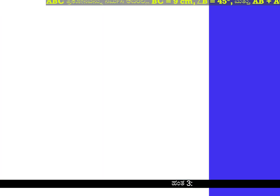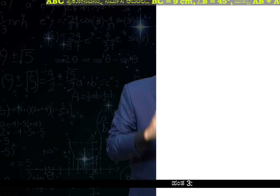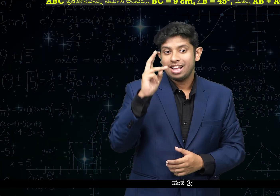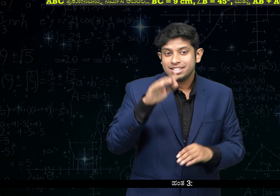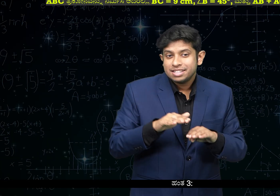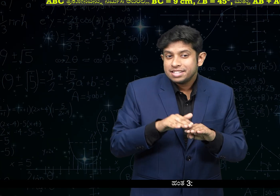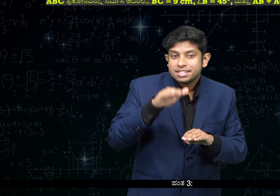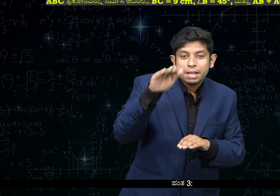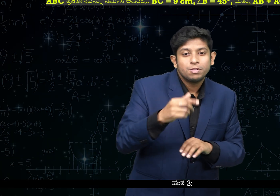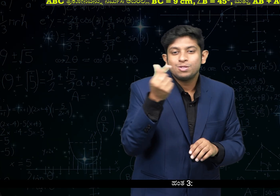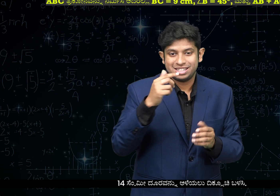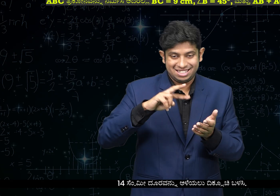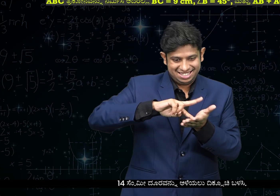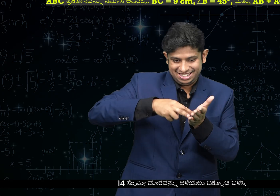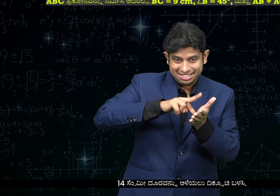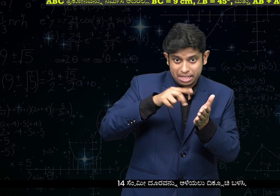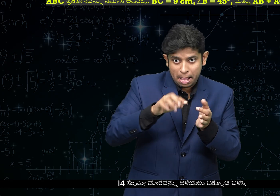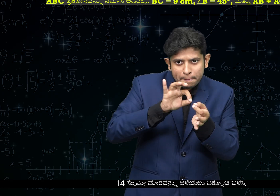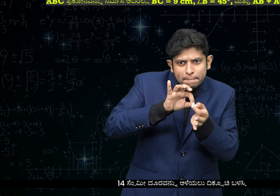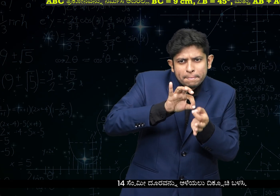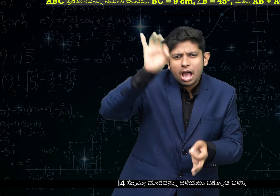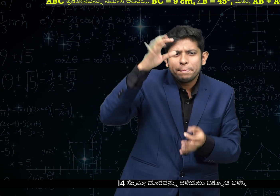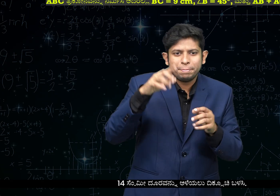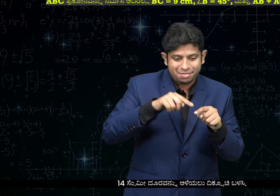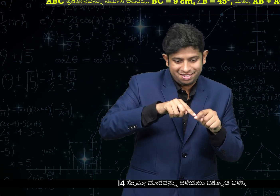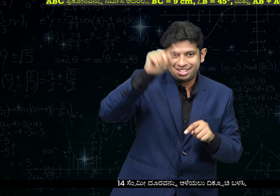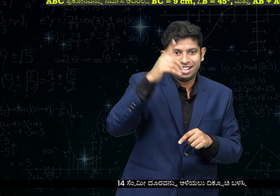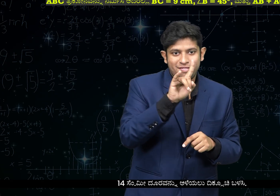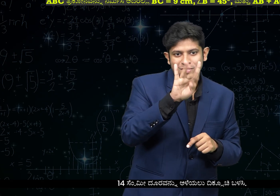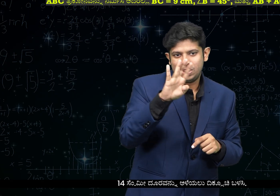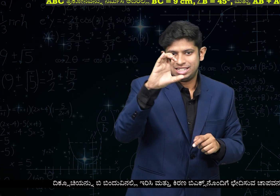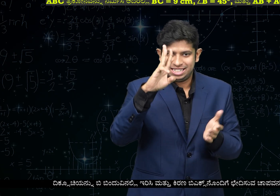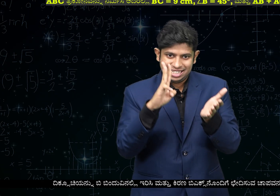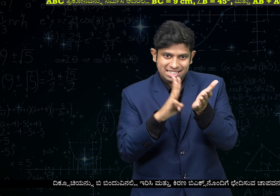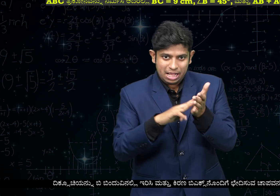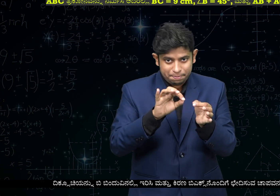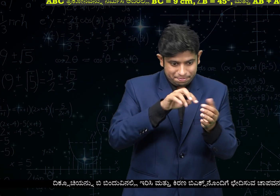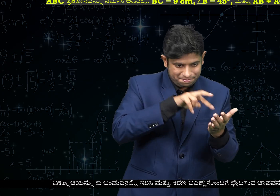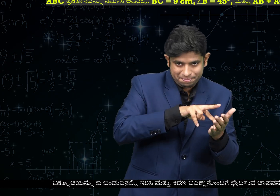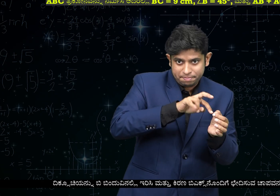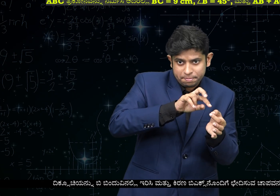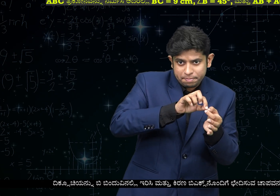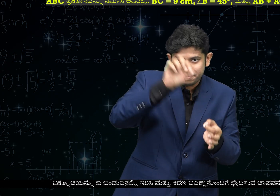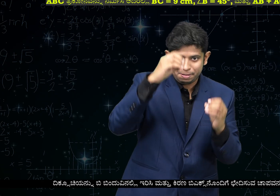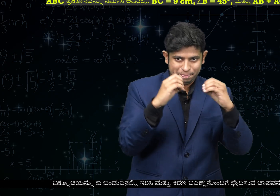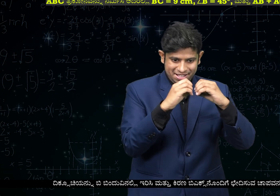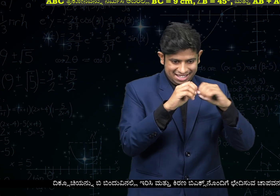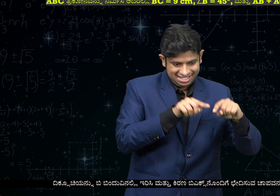ಹಂತ 3. 14 ಸೆಂಟಿಮೀಟರ್ ದೂರವನ್ನು ಅಳೆಯಲು ದಿಕ್ಸೂಚಿ ಬಳಸಿ. ದಿಕ್ಸೂಚಿಯನ್ನು ಬಿ ಬಿಂದುವಿನಲ್ಲಿ ಇರಿಸಿ ಮತ್ತು